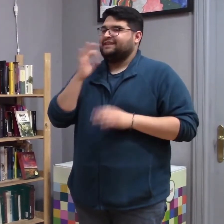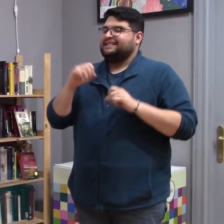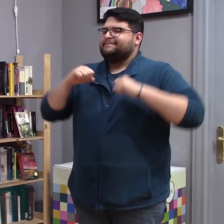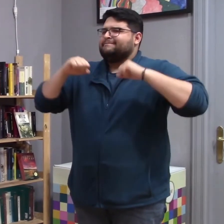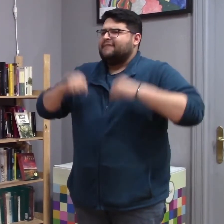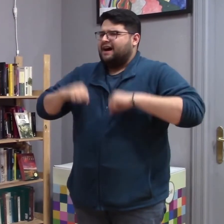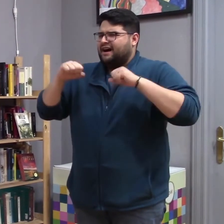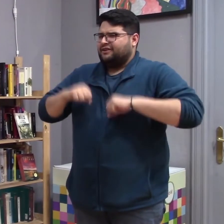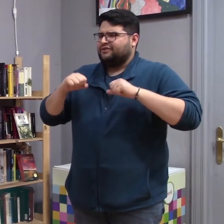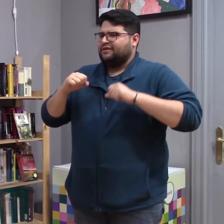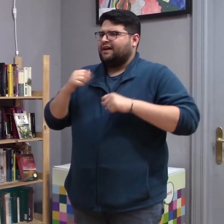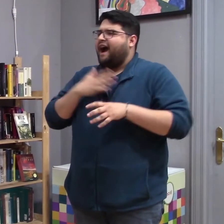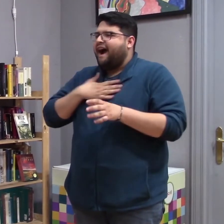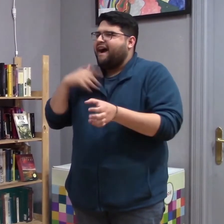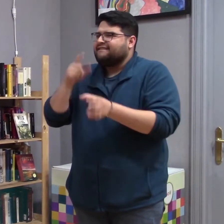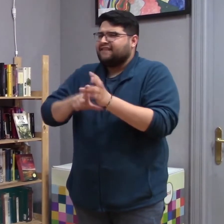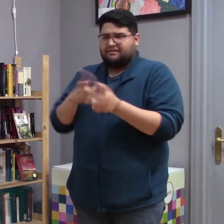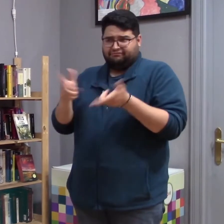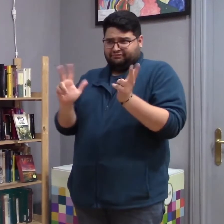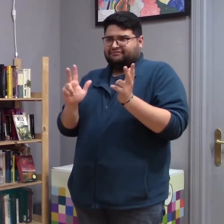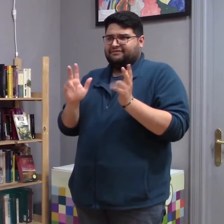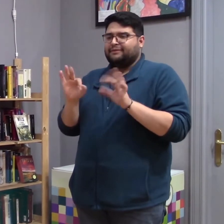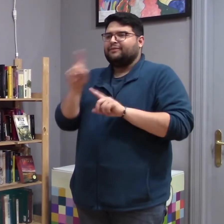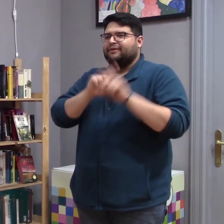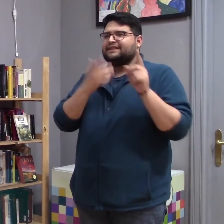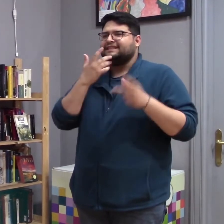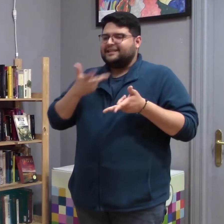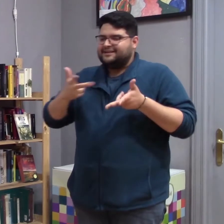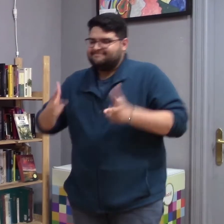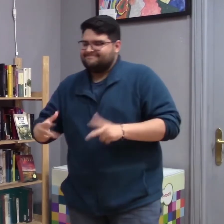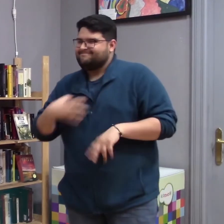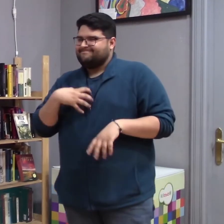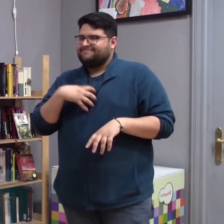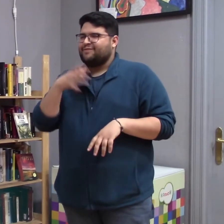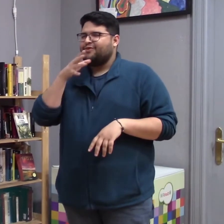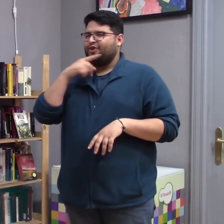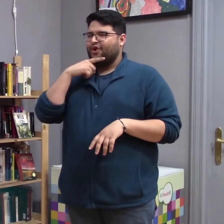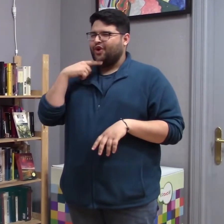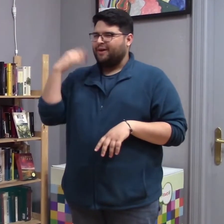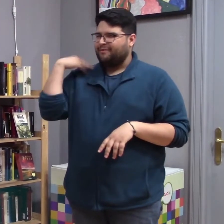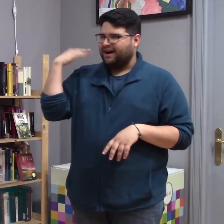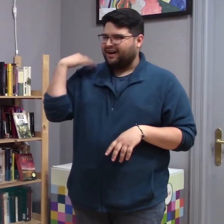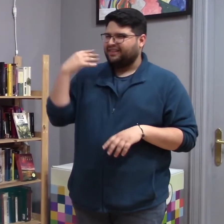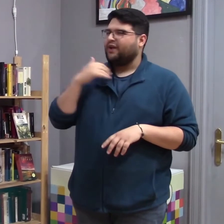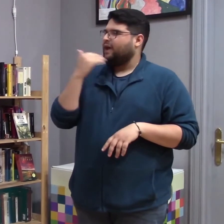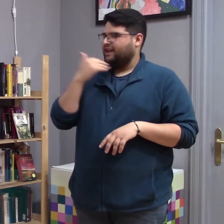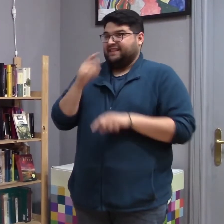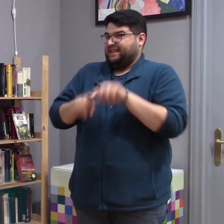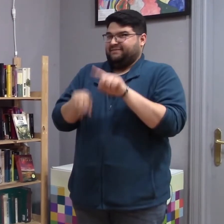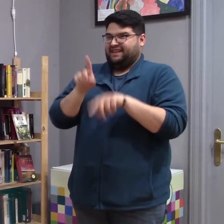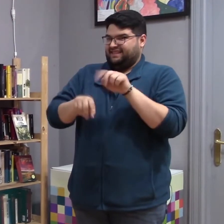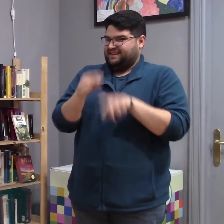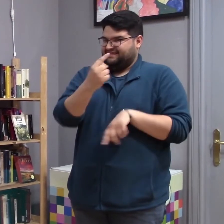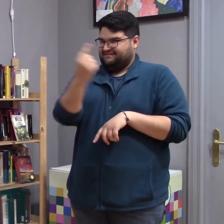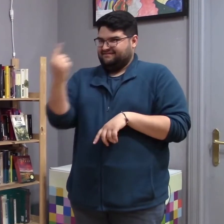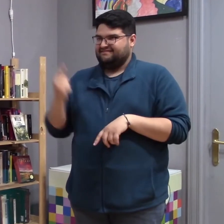adaptados, ¿no? Por ejemplo, si son personas mayores que quieren participar, sí. Y, por ejemplo, pero que tuvieran sillas para